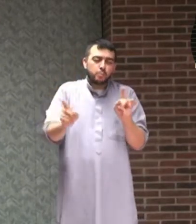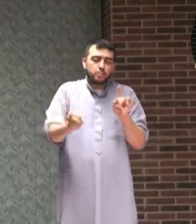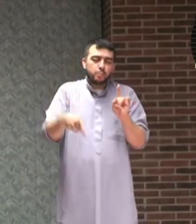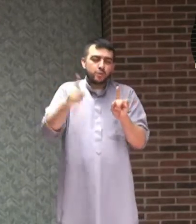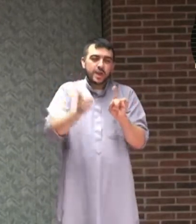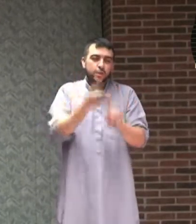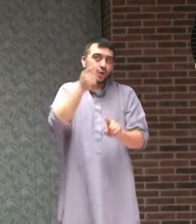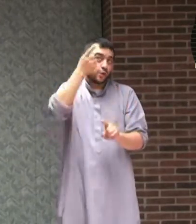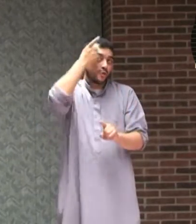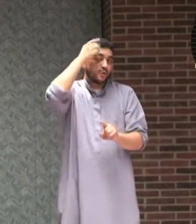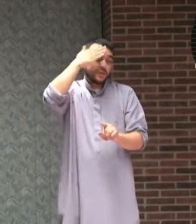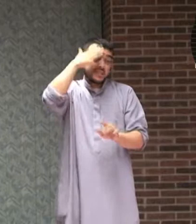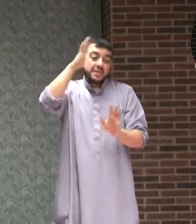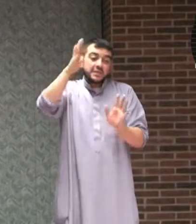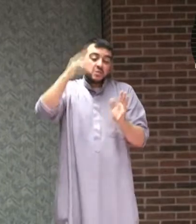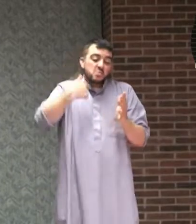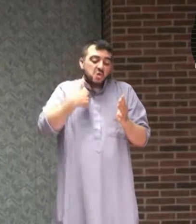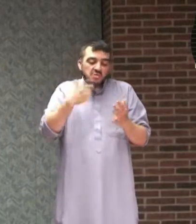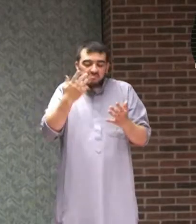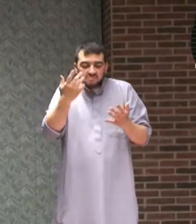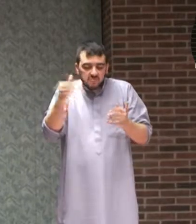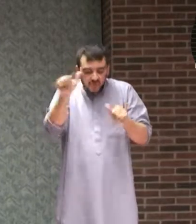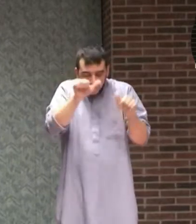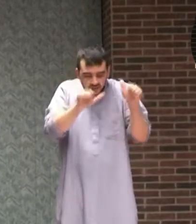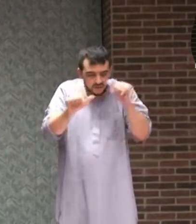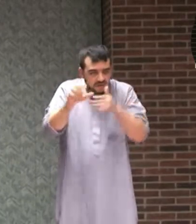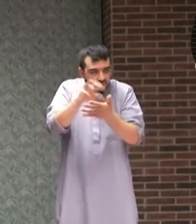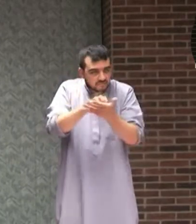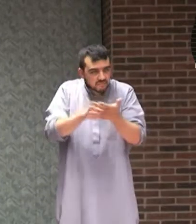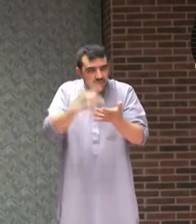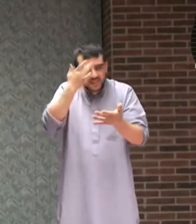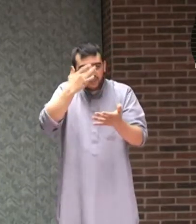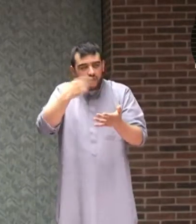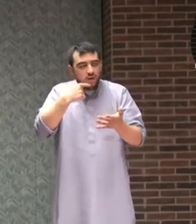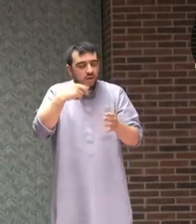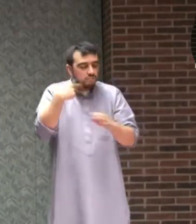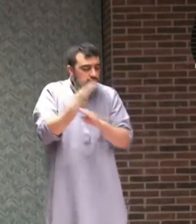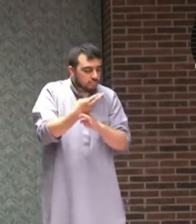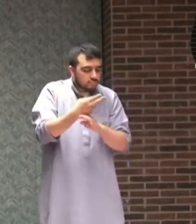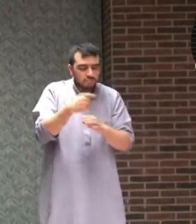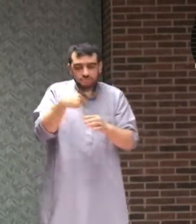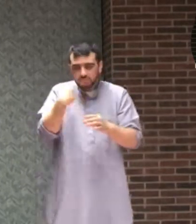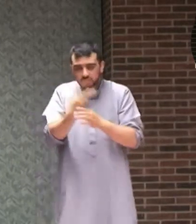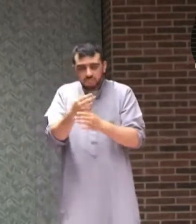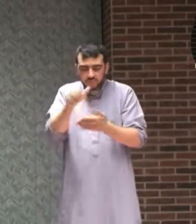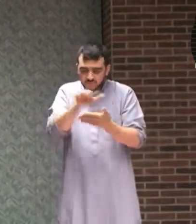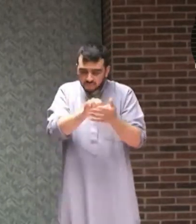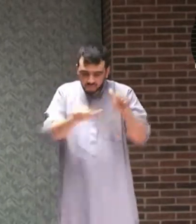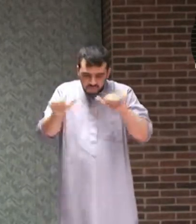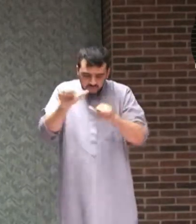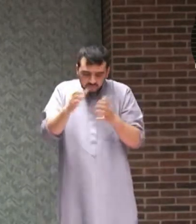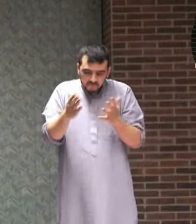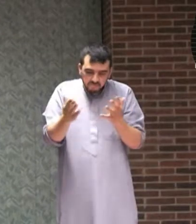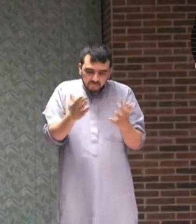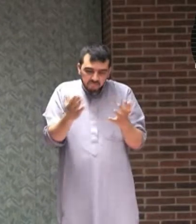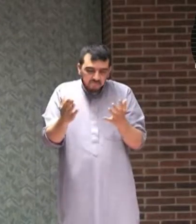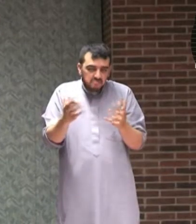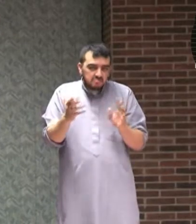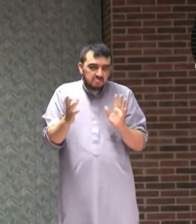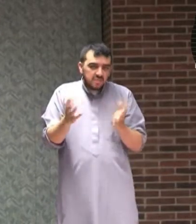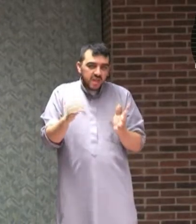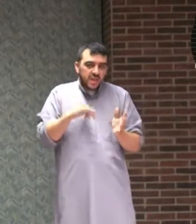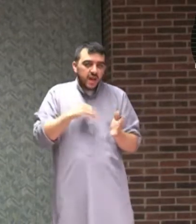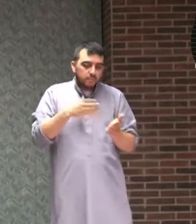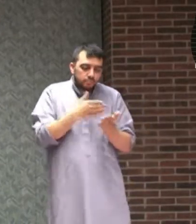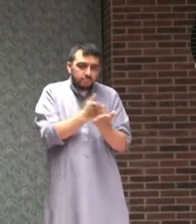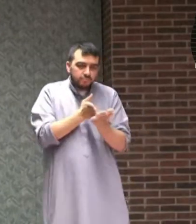mahma kan, tu expliques, Allahu a'lam. Yani, d'après un petit peu ce qu'on lit de certains savants, etc., Wallahu a'lam, il peut y avoir quelques approches